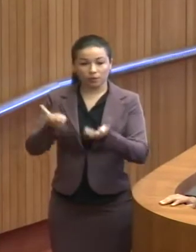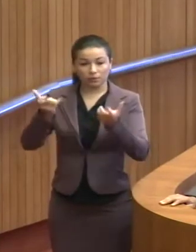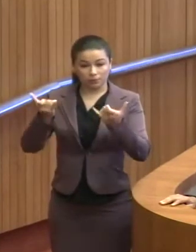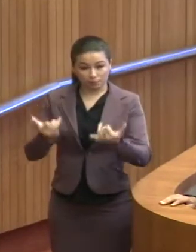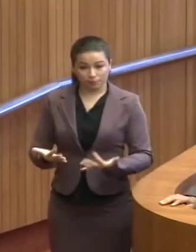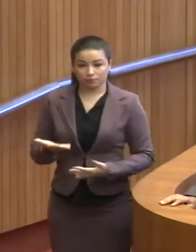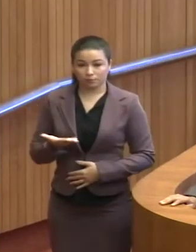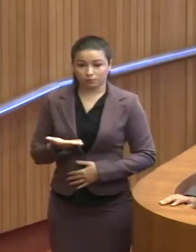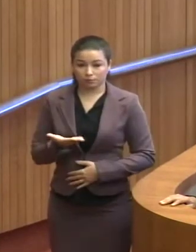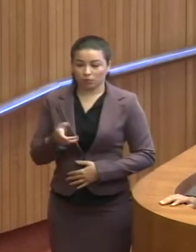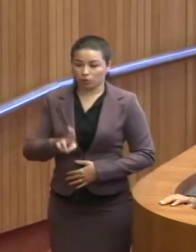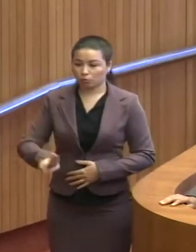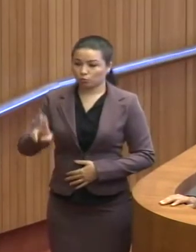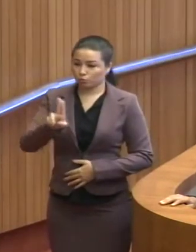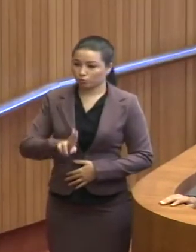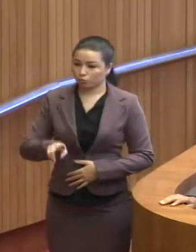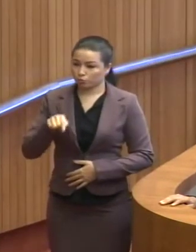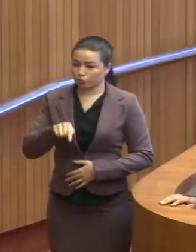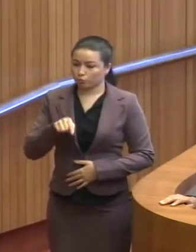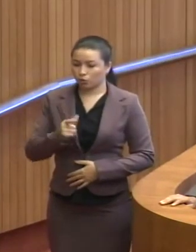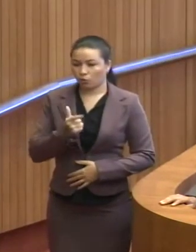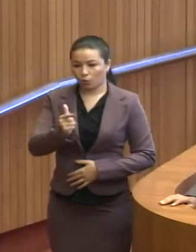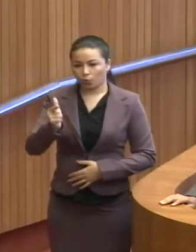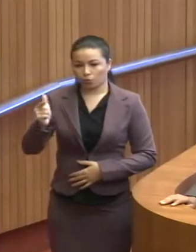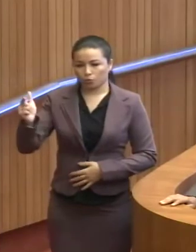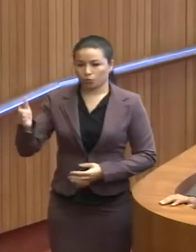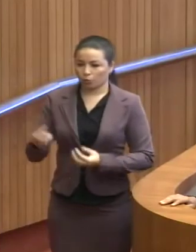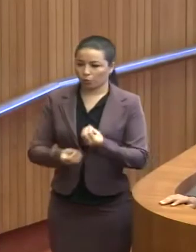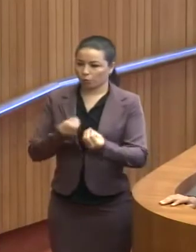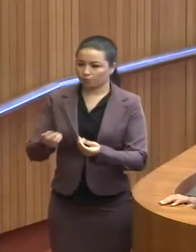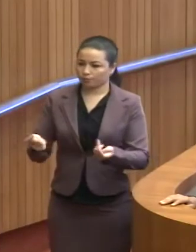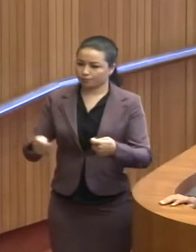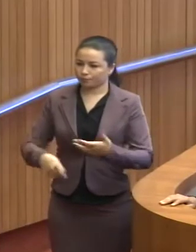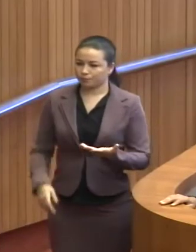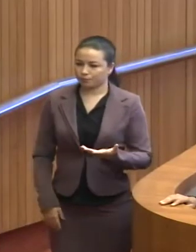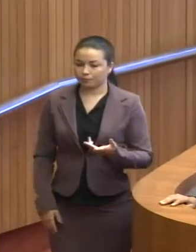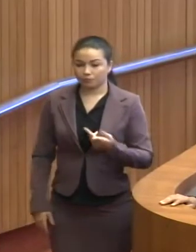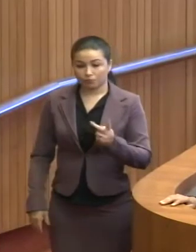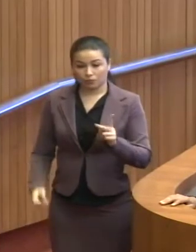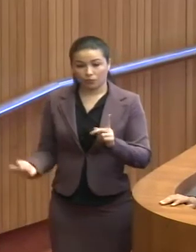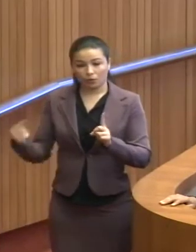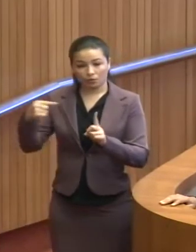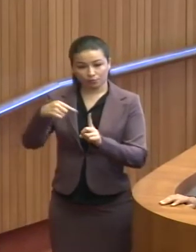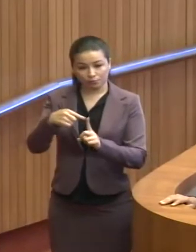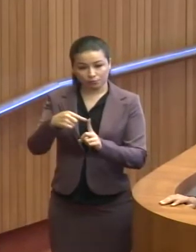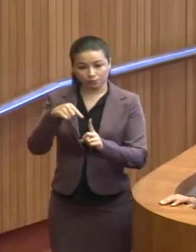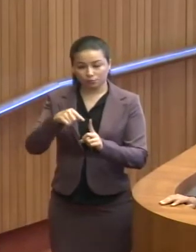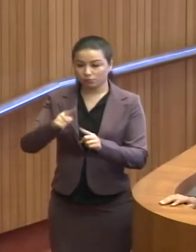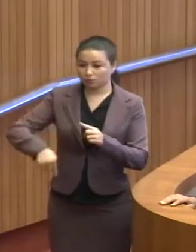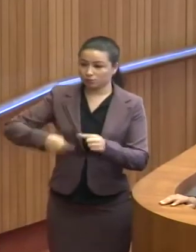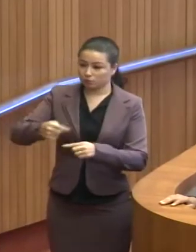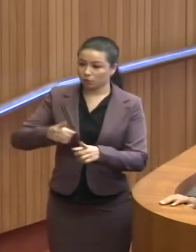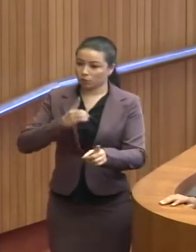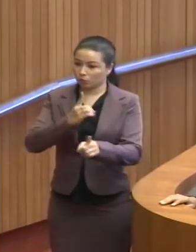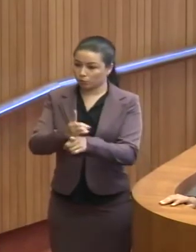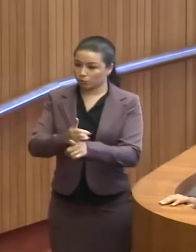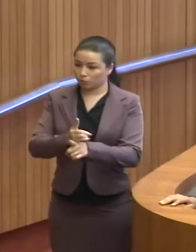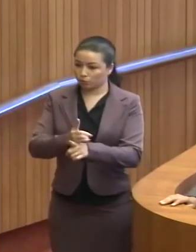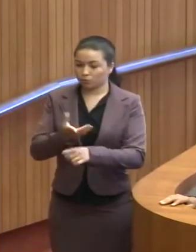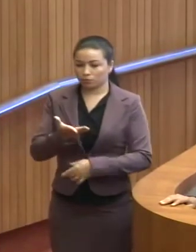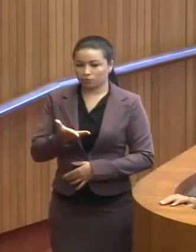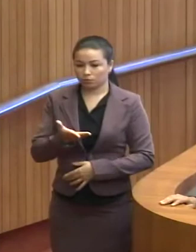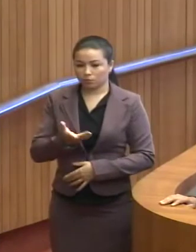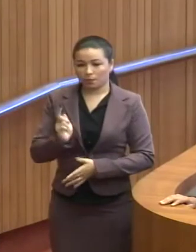justificando-se assim a utilização de outros meios disponíveis. Nesse sentido, após identificar no CIAF